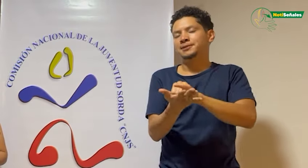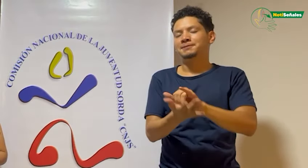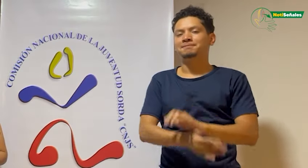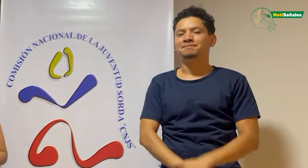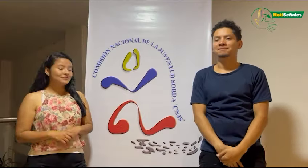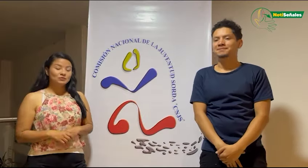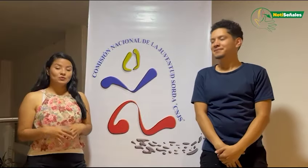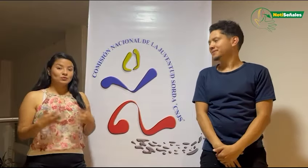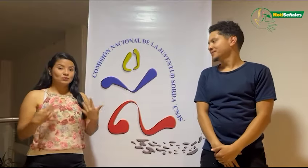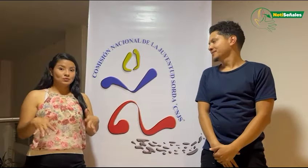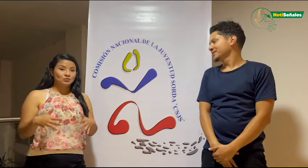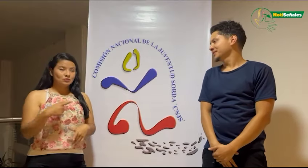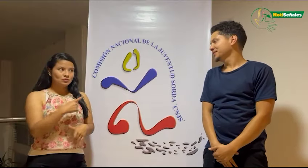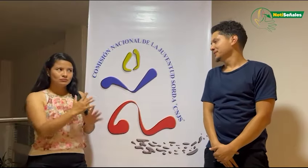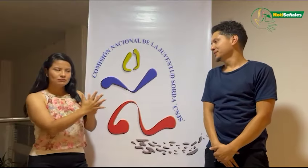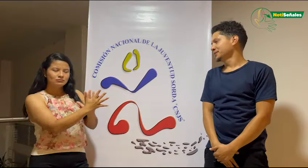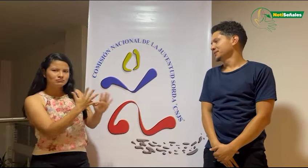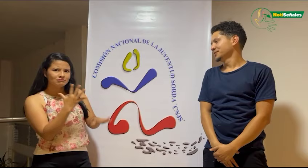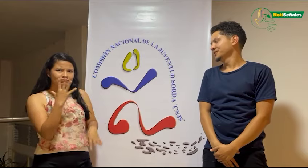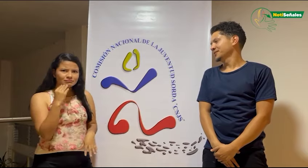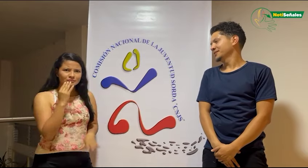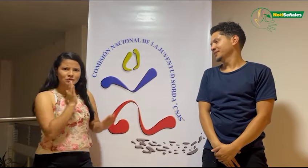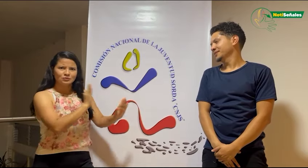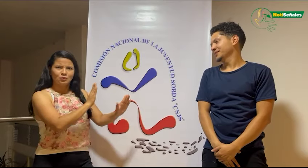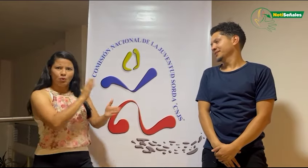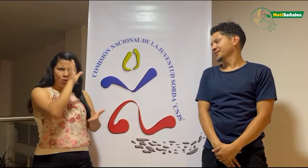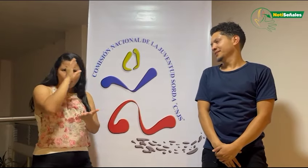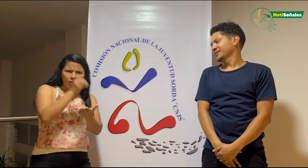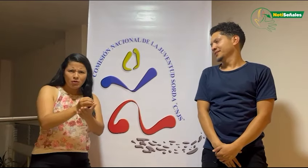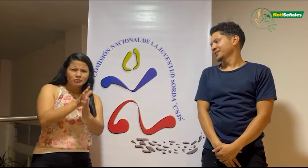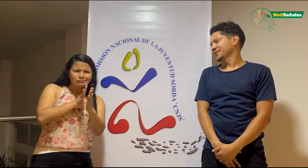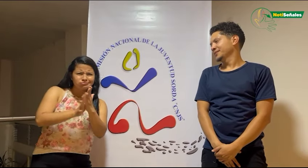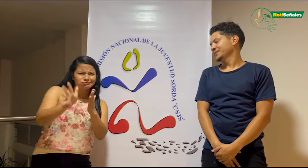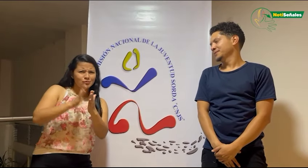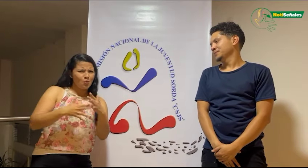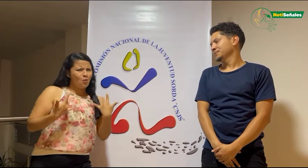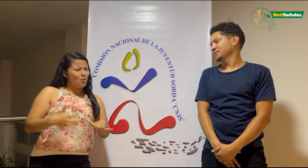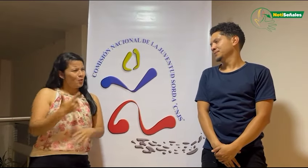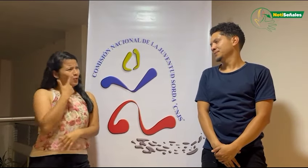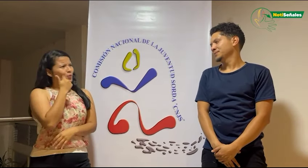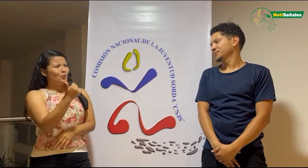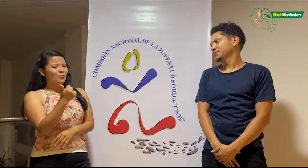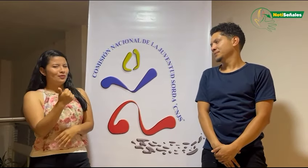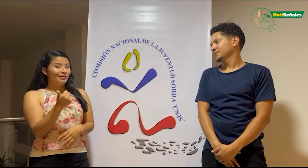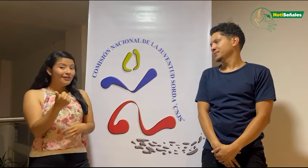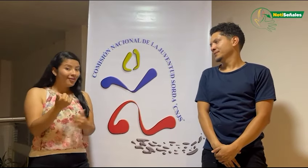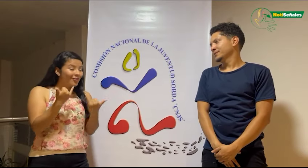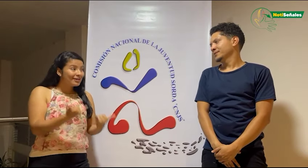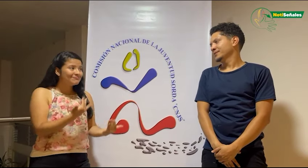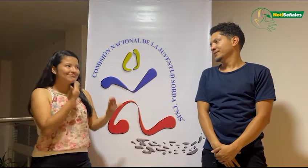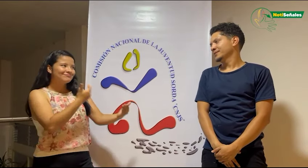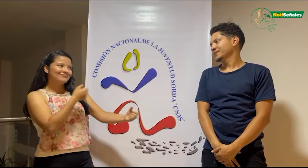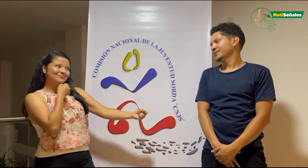sorda Wow qué impresionante y gratificante es tu experiencia Qué chévere que hayas participado en esta